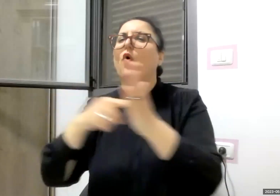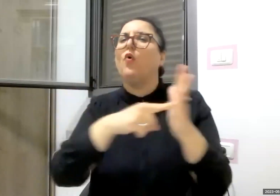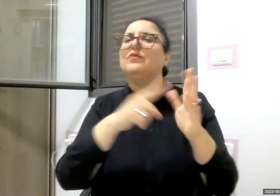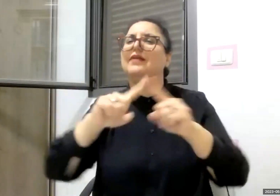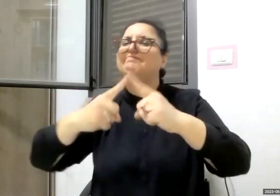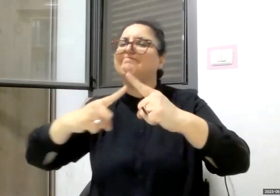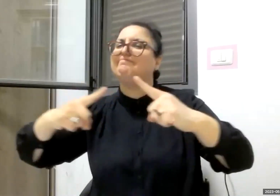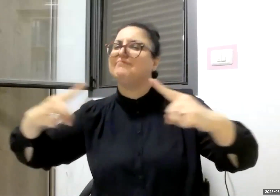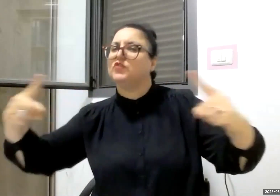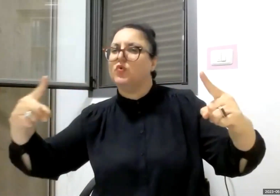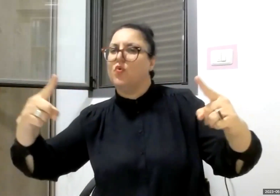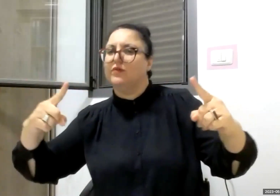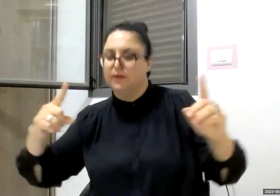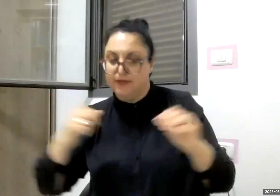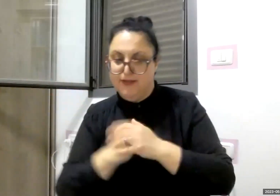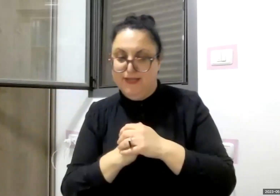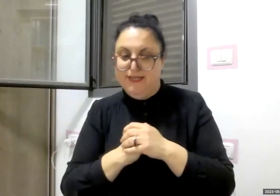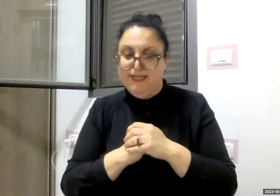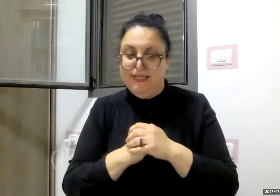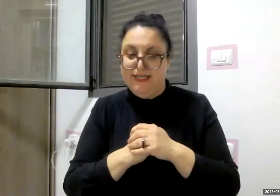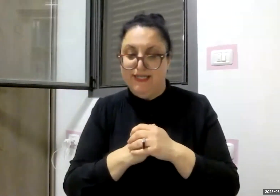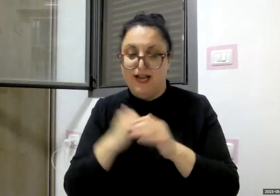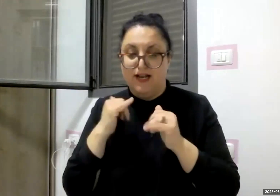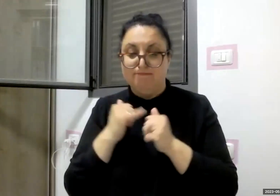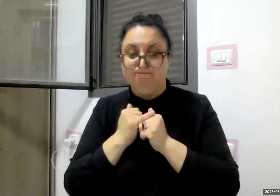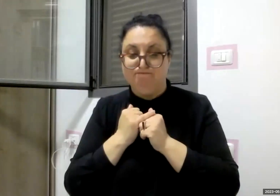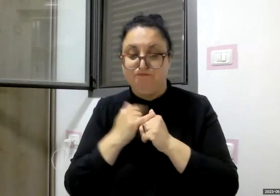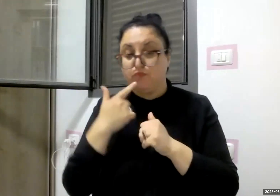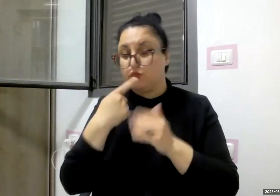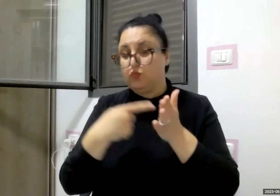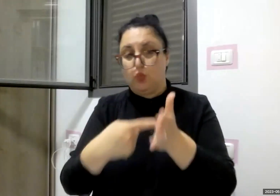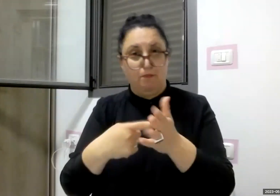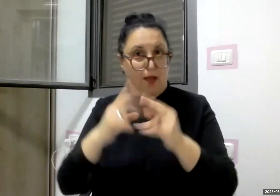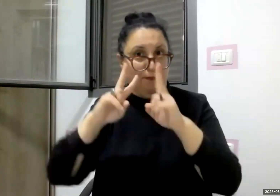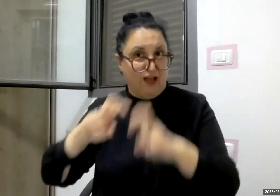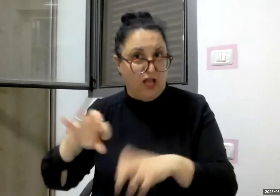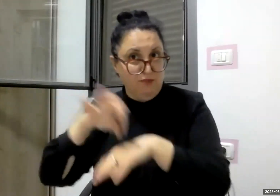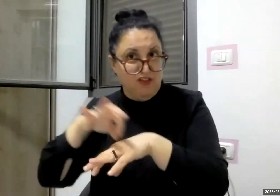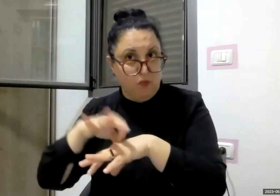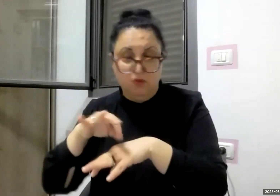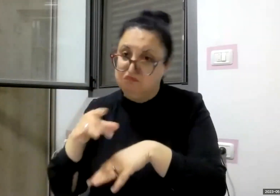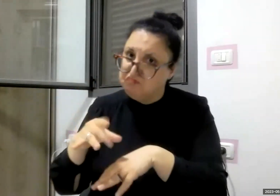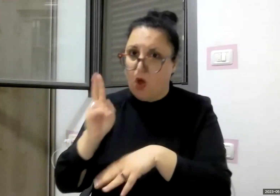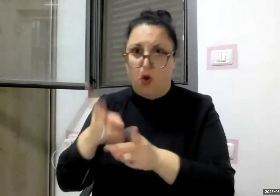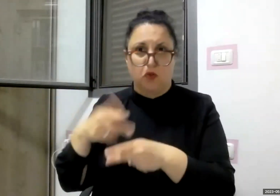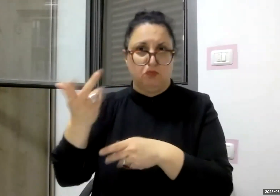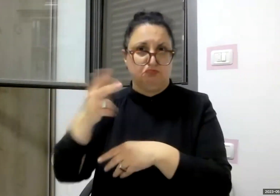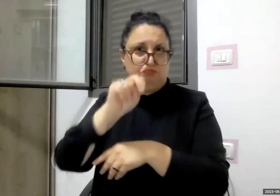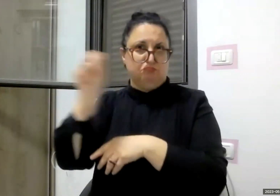וגם של מטרות שונות ומגוונות לדוגמה מחקרים רפואיים יכולים